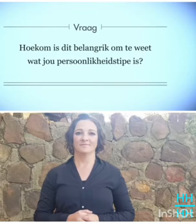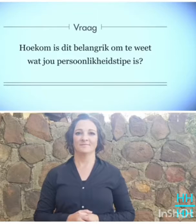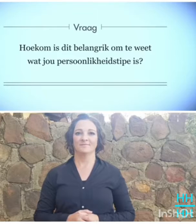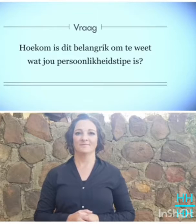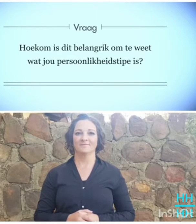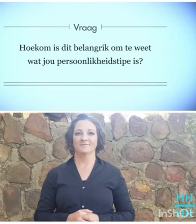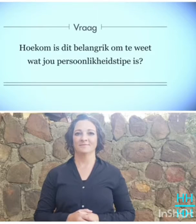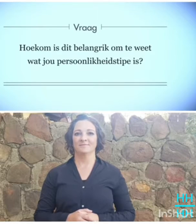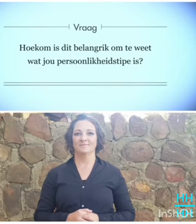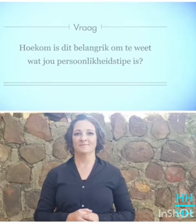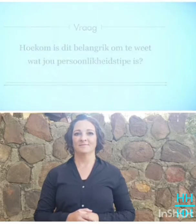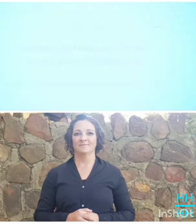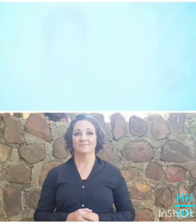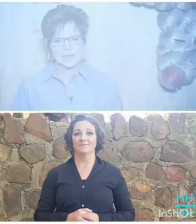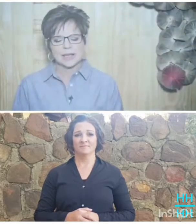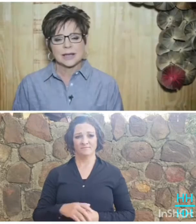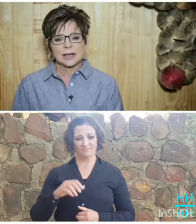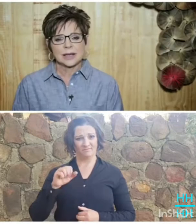Muziek